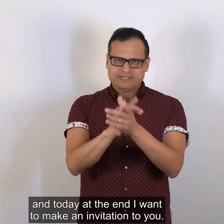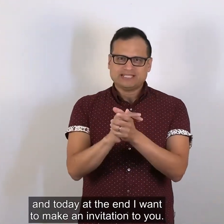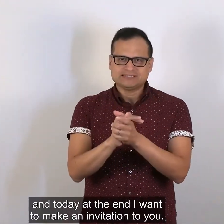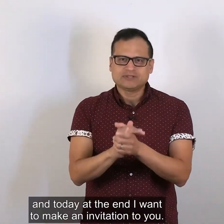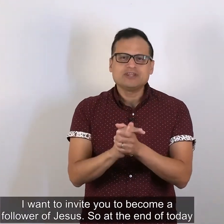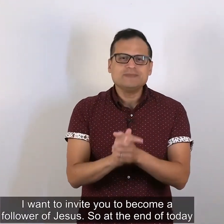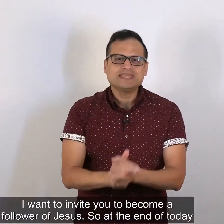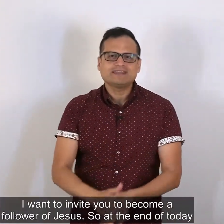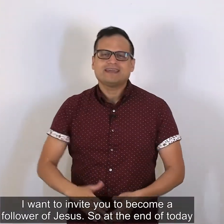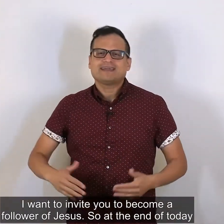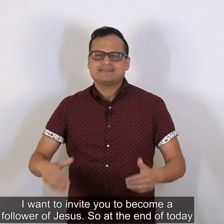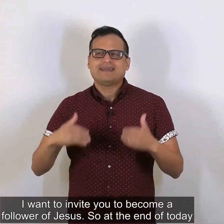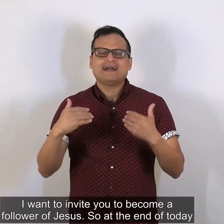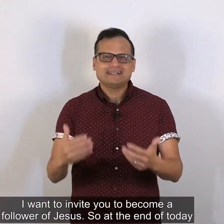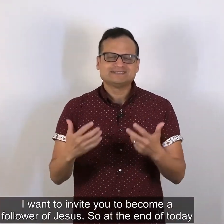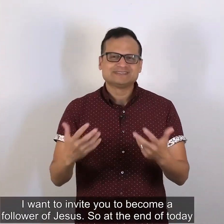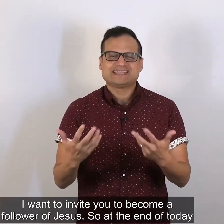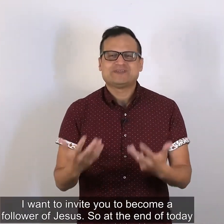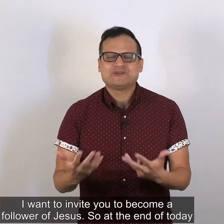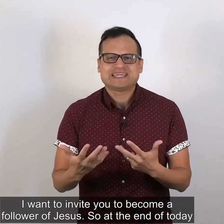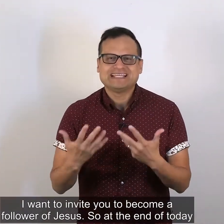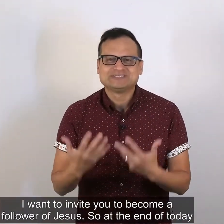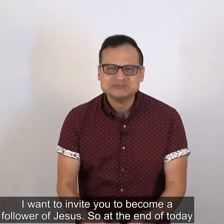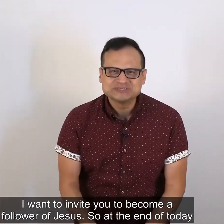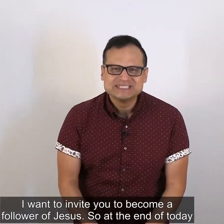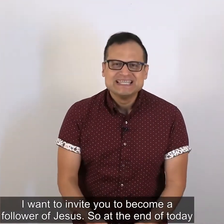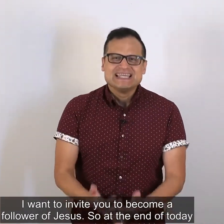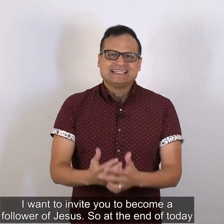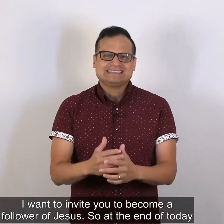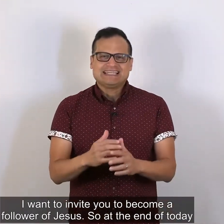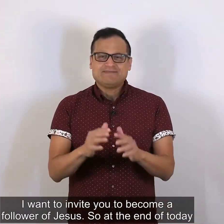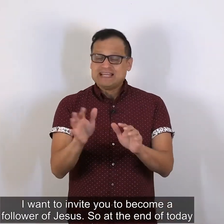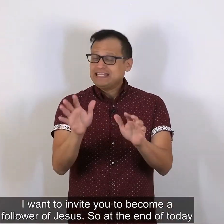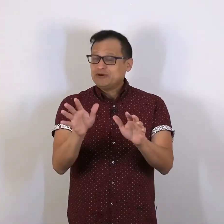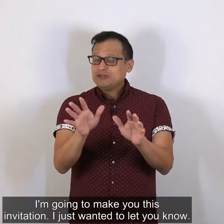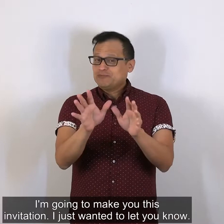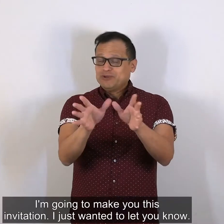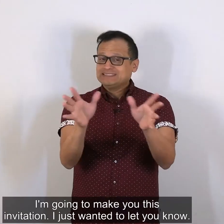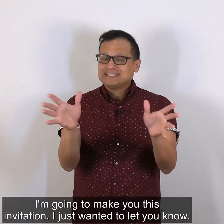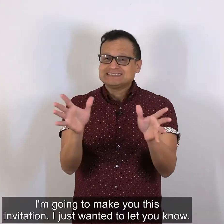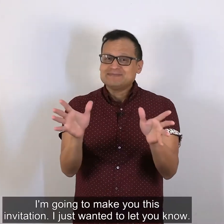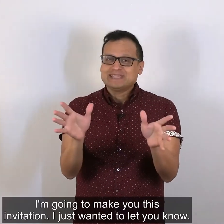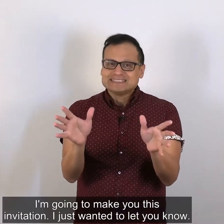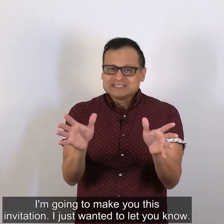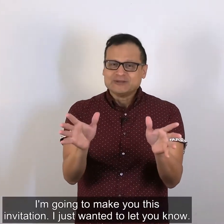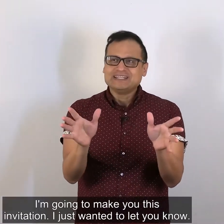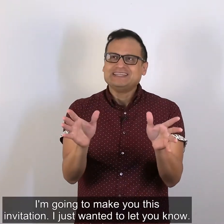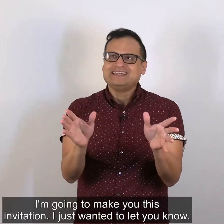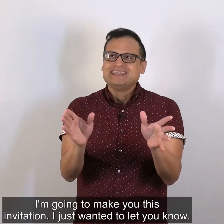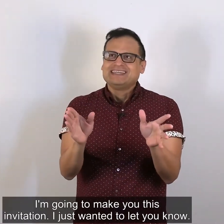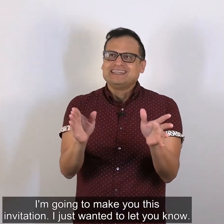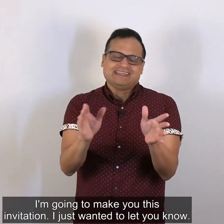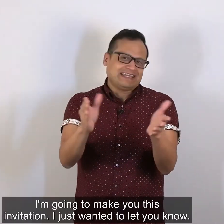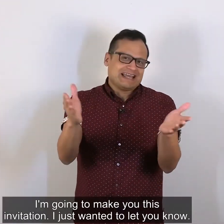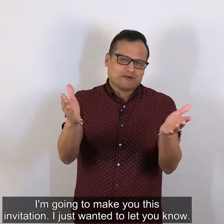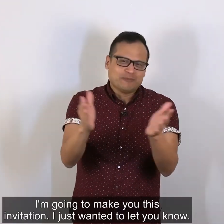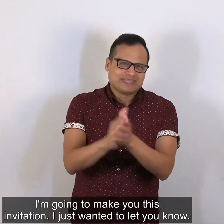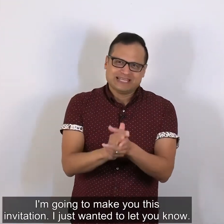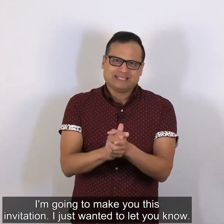invitación. Quiero invitarte a que te hagas un seguidor de Jesús. Así que al final de hoy voy a hacerte esta invitación y quería comentártelo desde